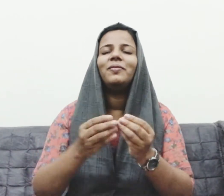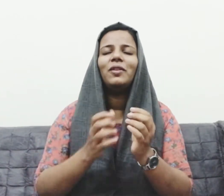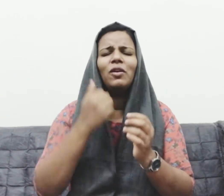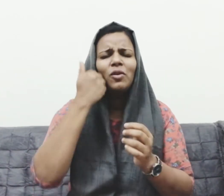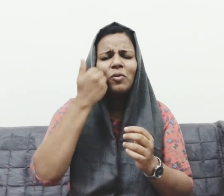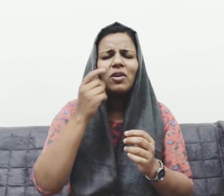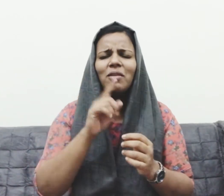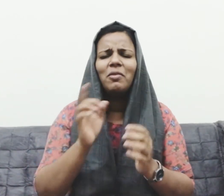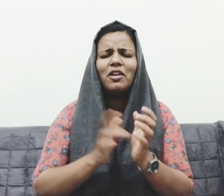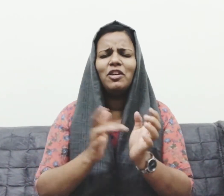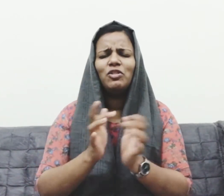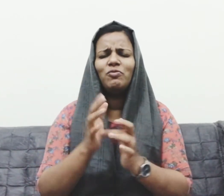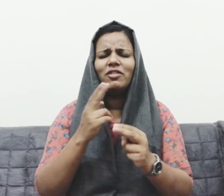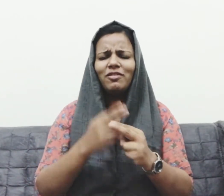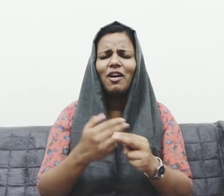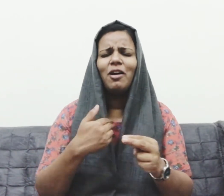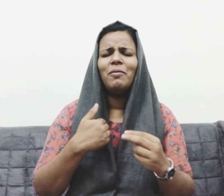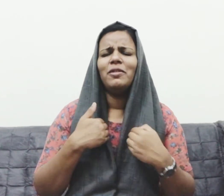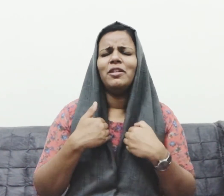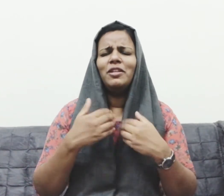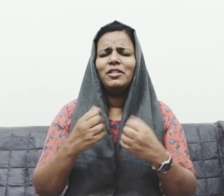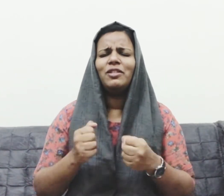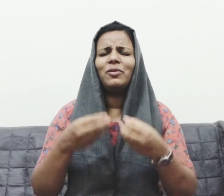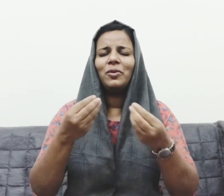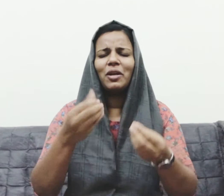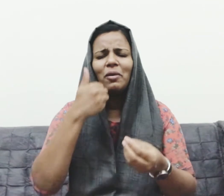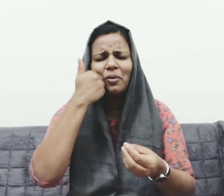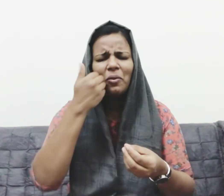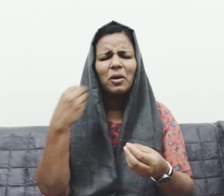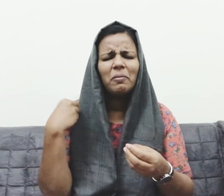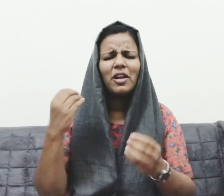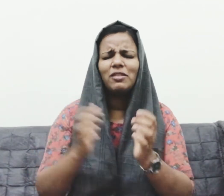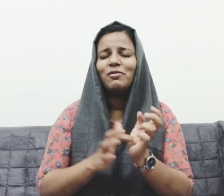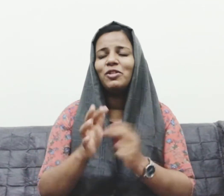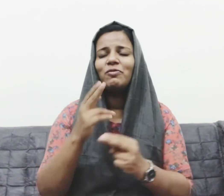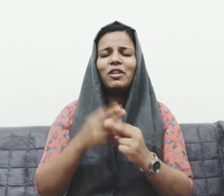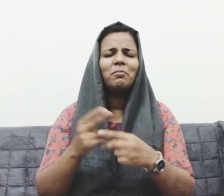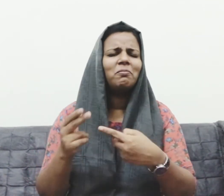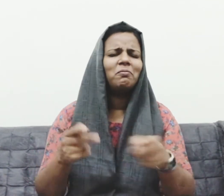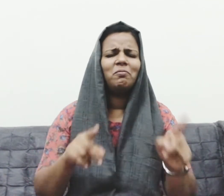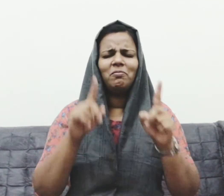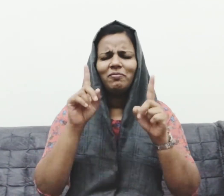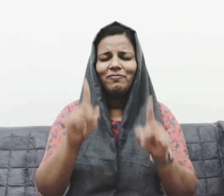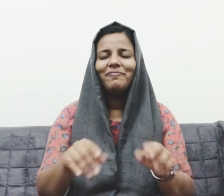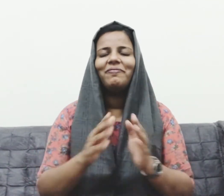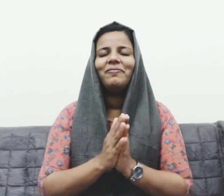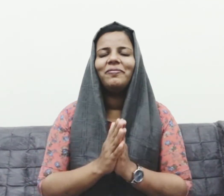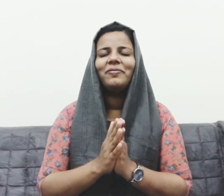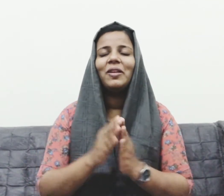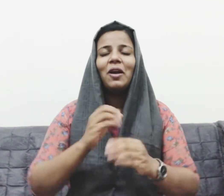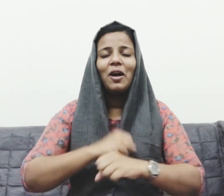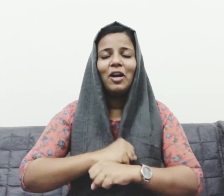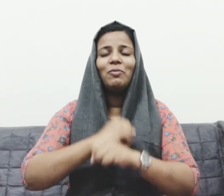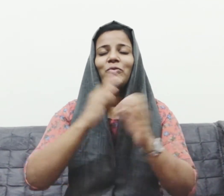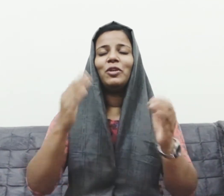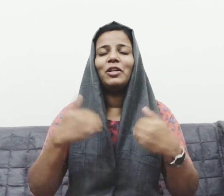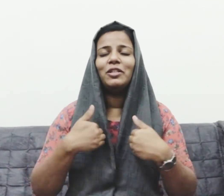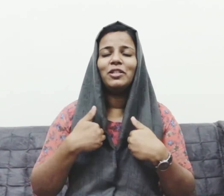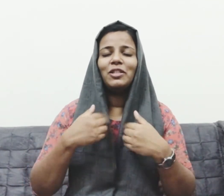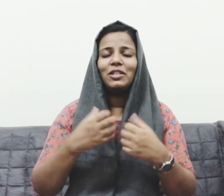യേശു ക്രിസ്തുവിൻ്റെ നാമത്തിൽ സൗഖ്യമാകട്ടെ. രോഗത്തിൻ്റെ അവസ്ഥകൾ യേശുവിൻ്റെ നാമത്തിൽ മാറിപ്പോകട്ടെ. കർത്താവെ, അത്ഭുതകരമായ സൗഖ്യം ഇന്ന്